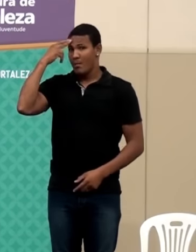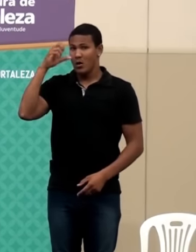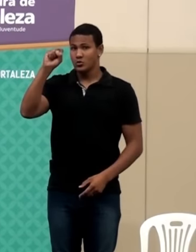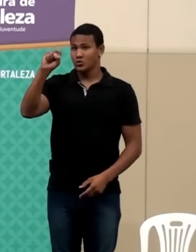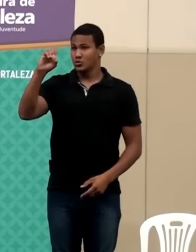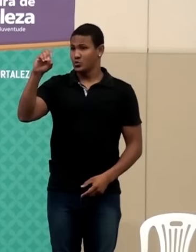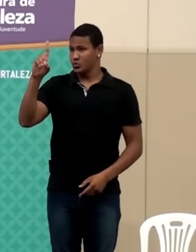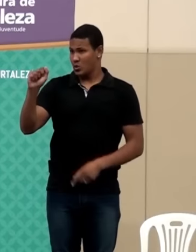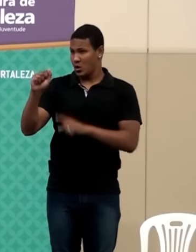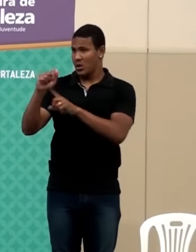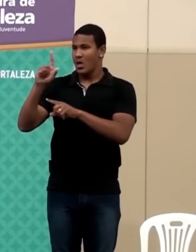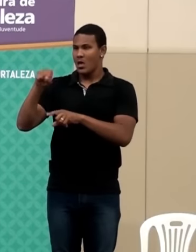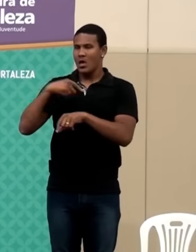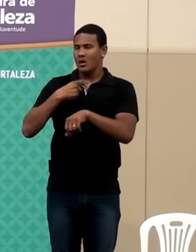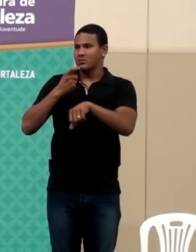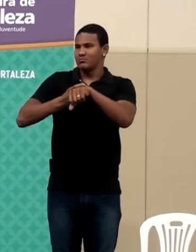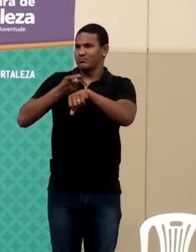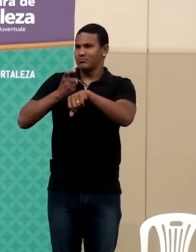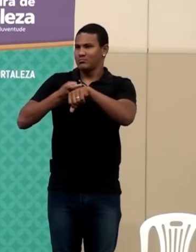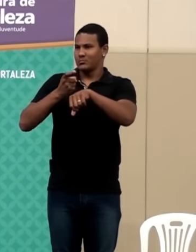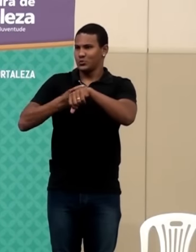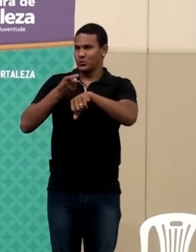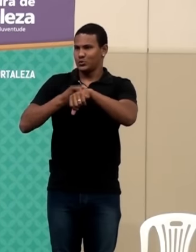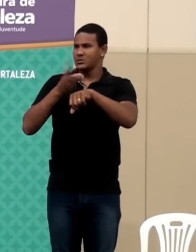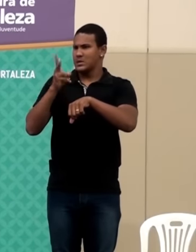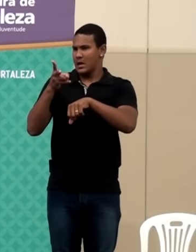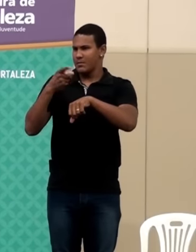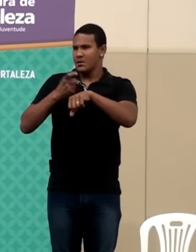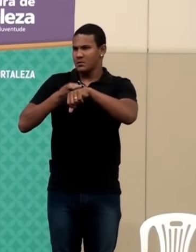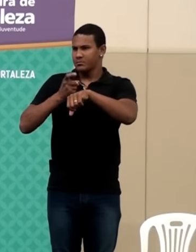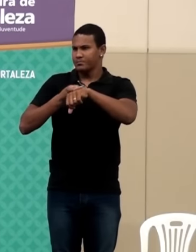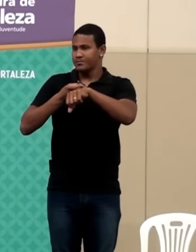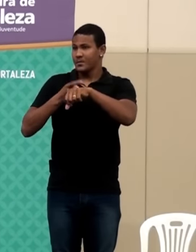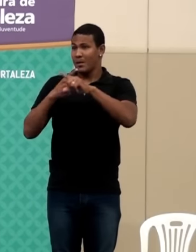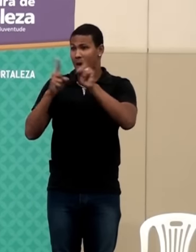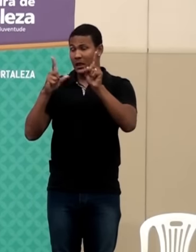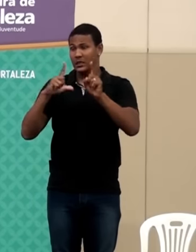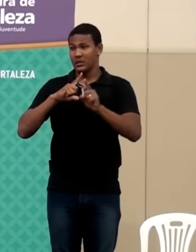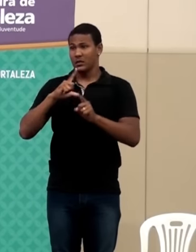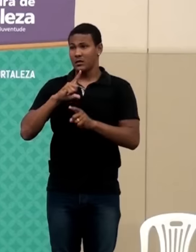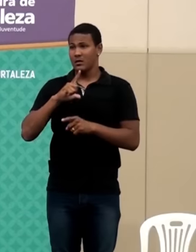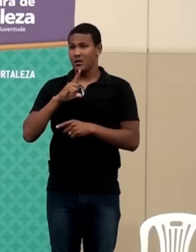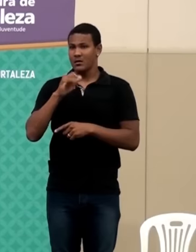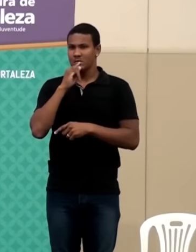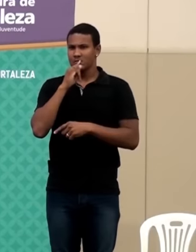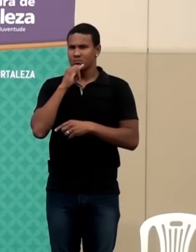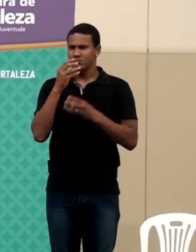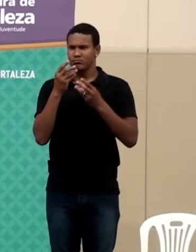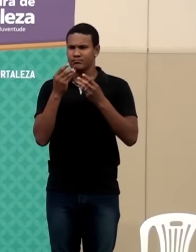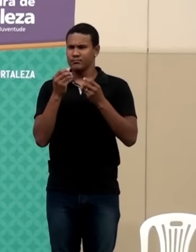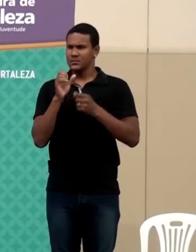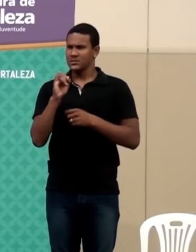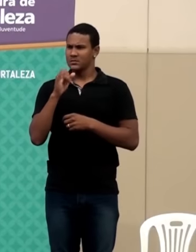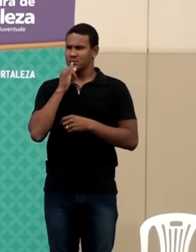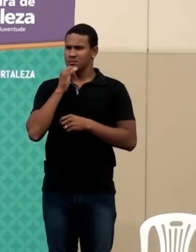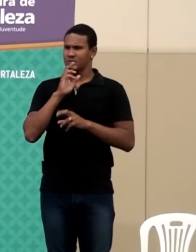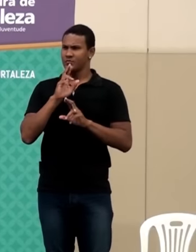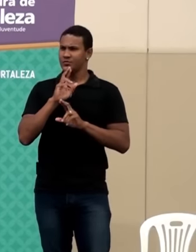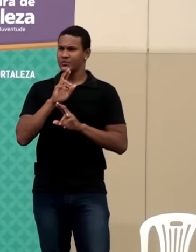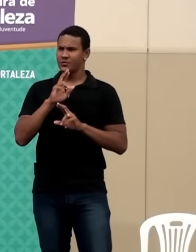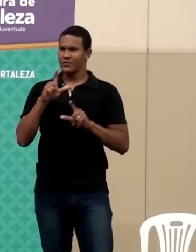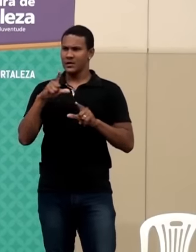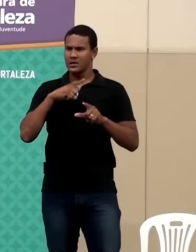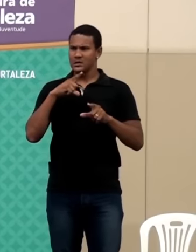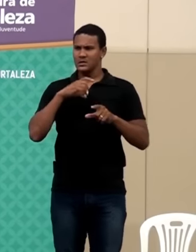na forma sólida, mas apresenta um aspecto derretido quando exposta ao ar por